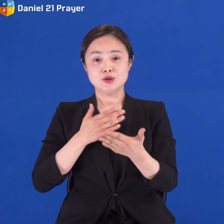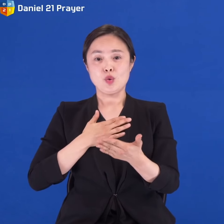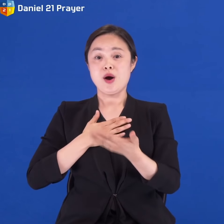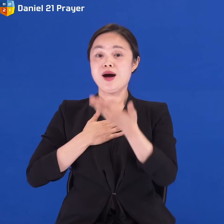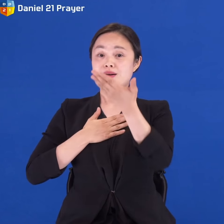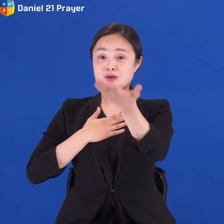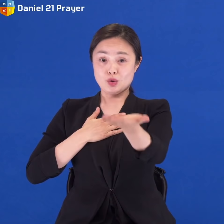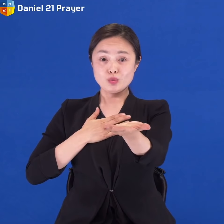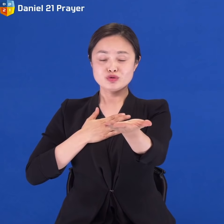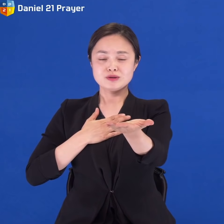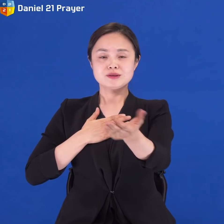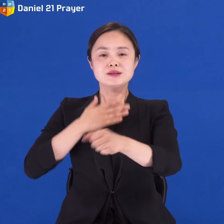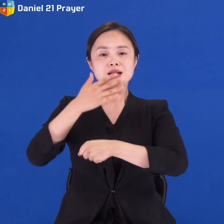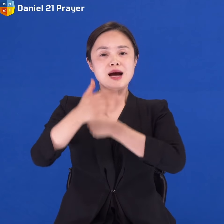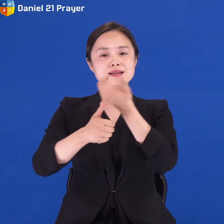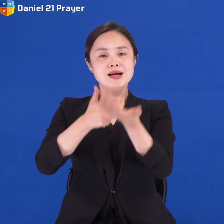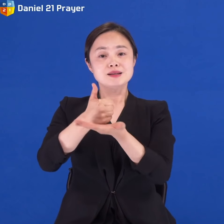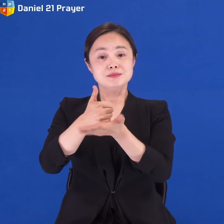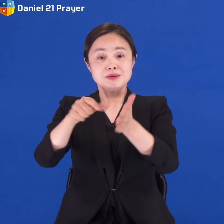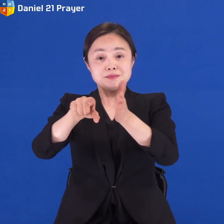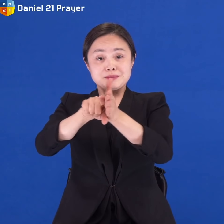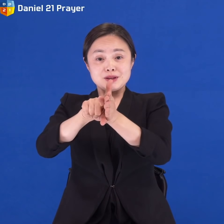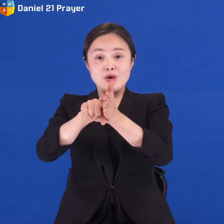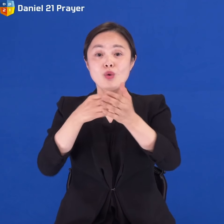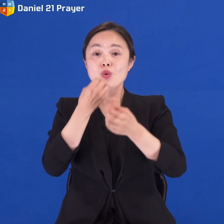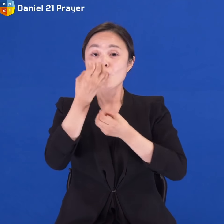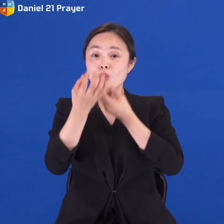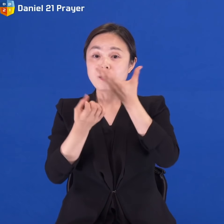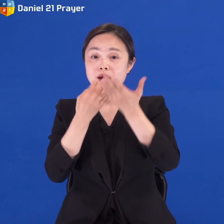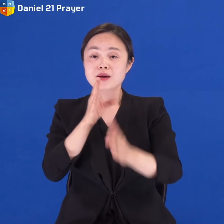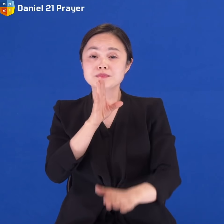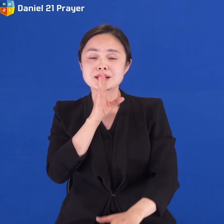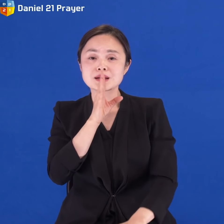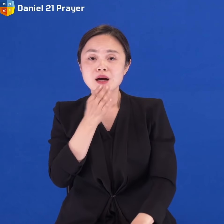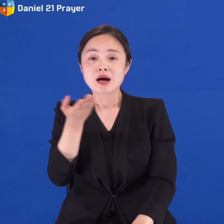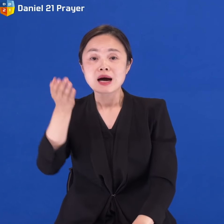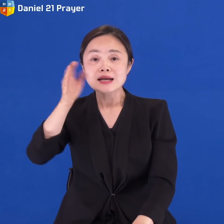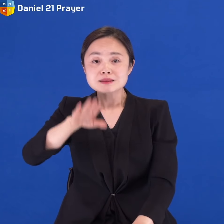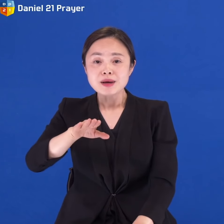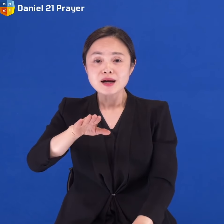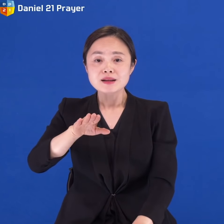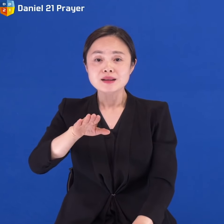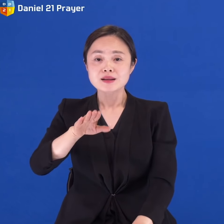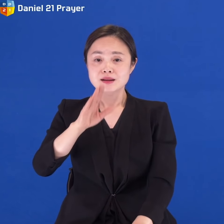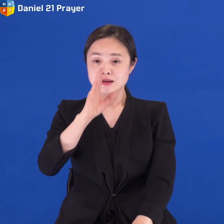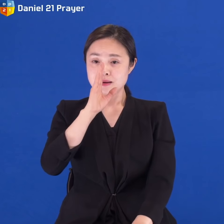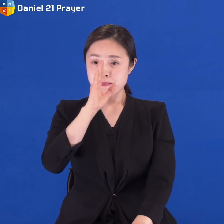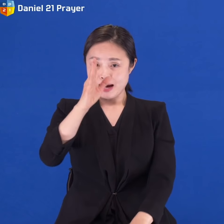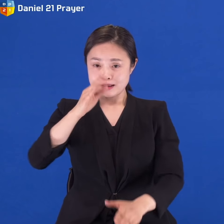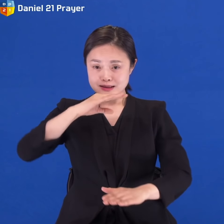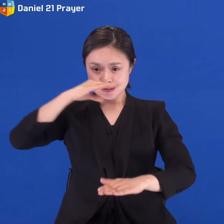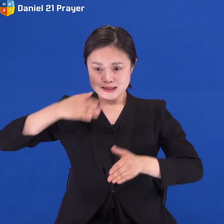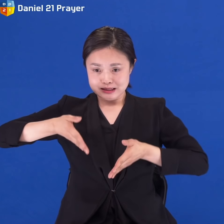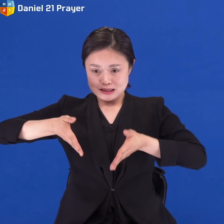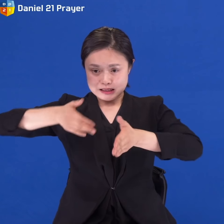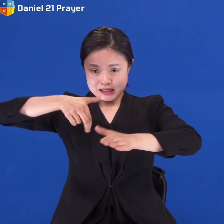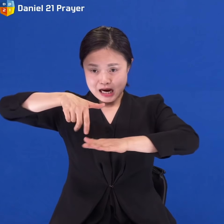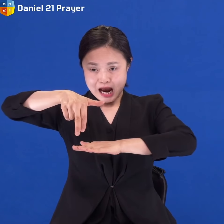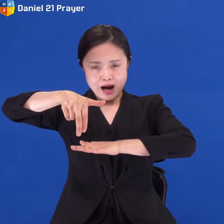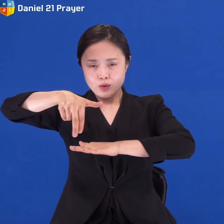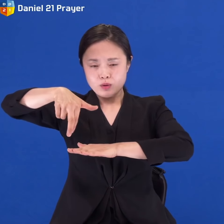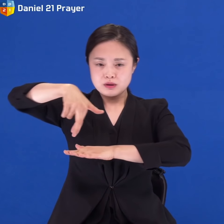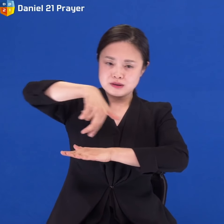믿는다고 하면서도 딴 길로 새거나 그 자리에 멈추는 모습을 제가 표현한 겁니다.